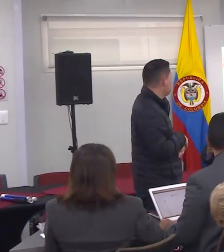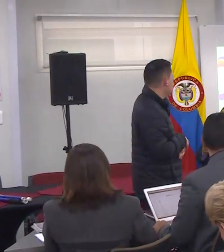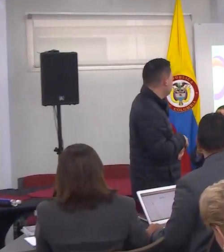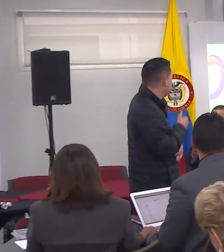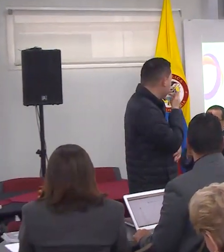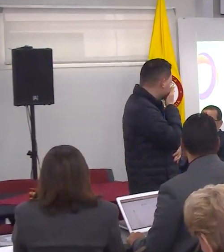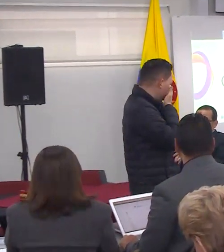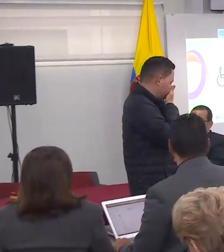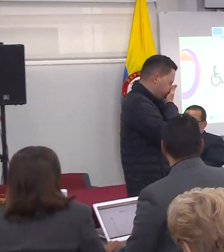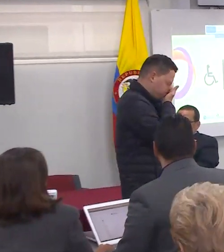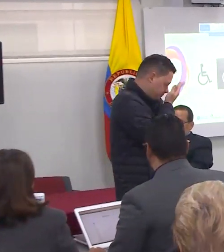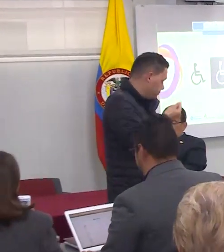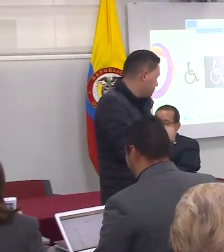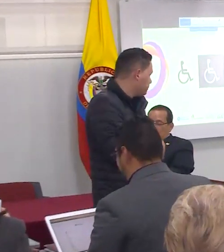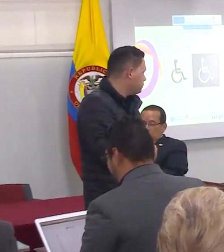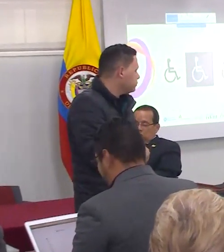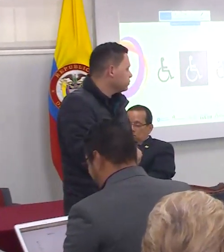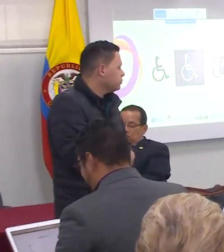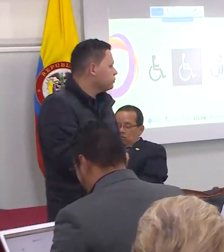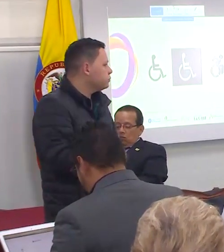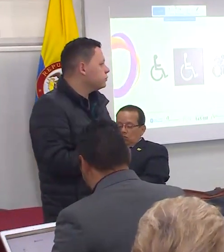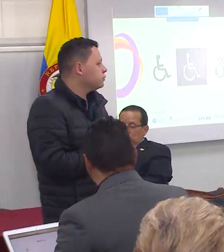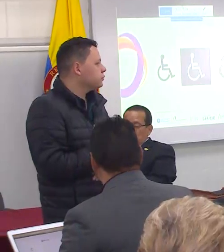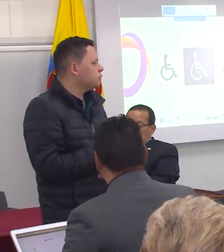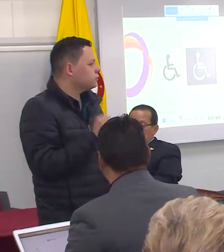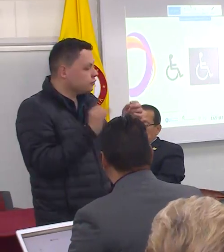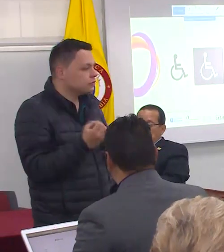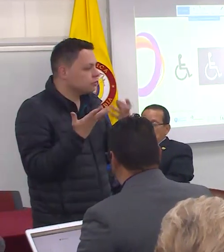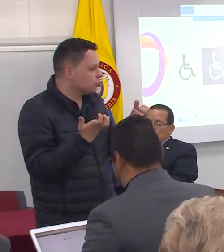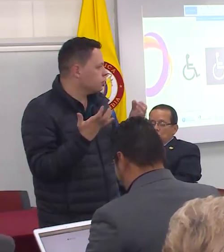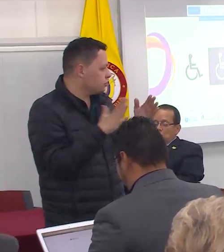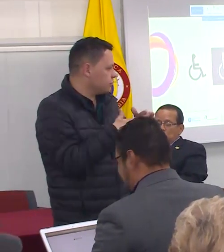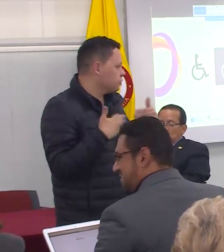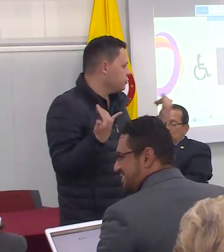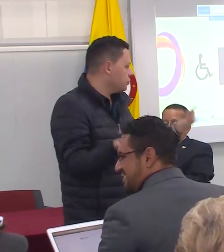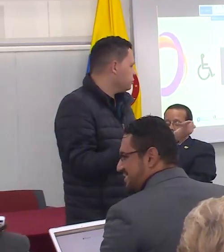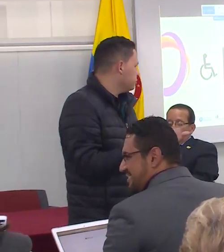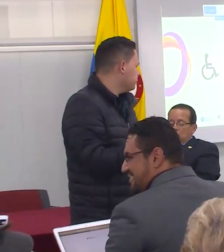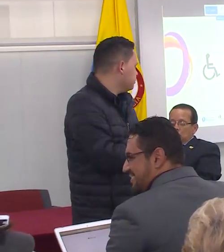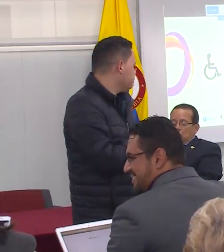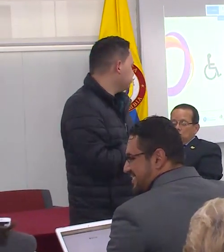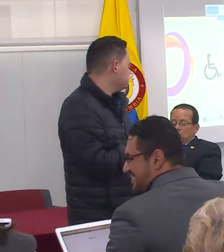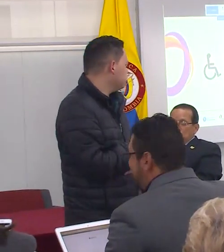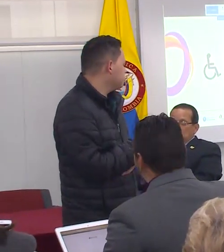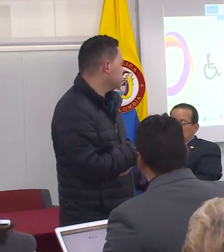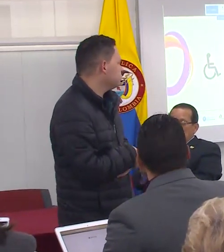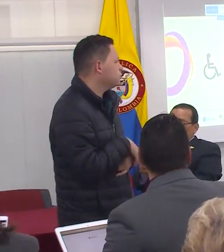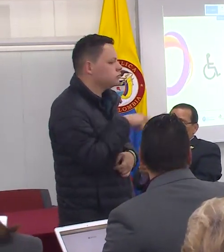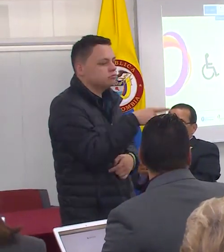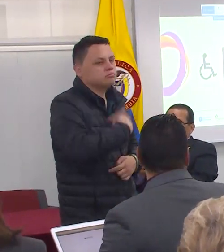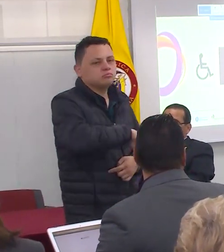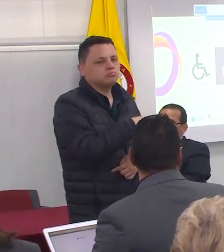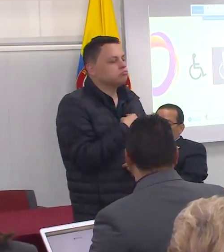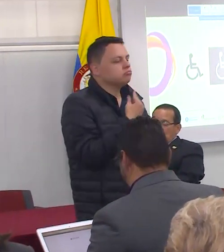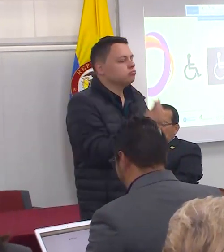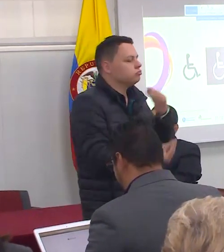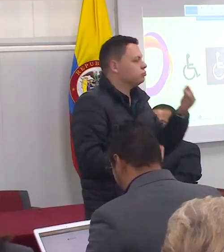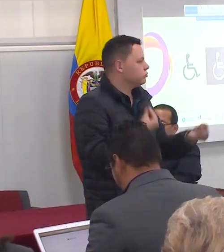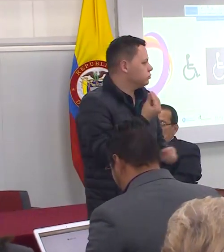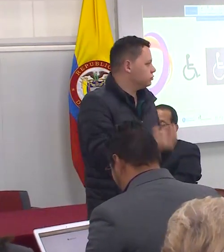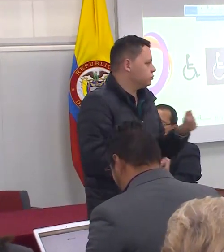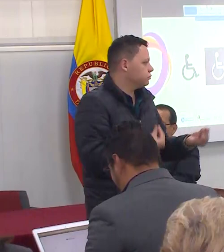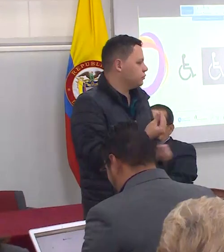queremos que llegaran que ser realidad bueno entonces nosotros qué hacemos en realidad